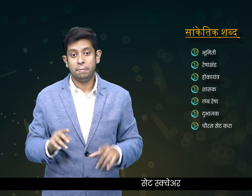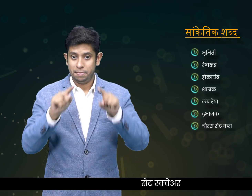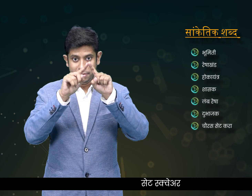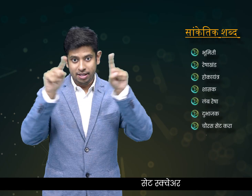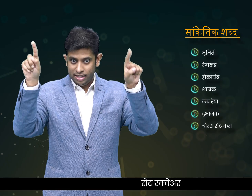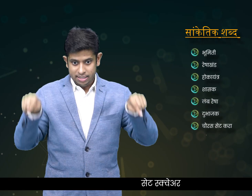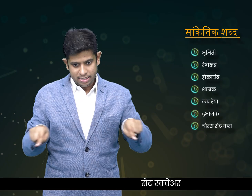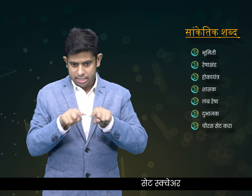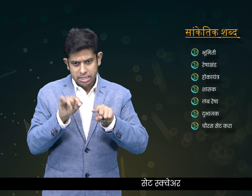सेट स्क्वेअर,